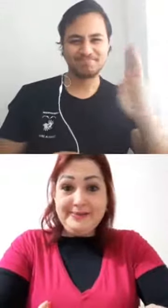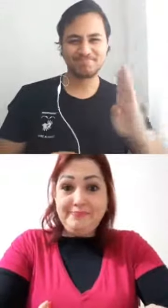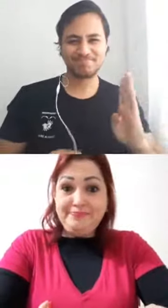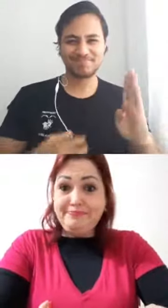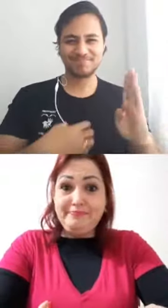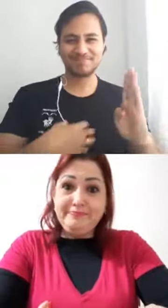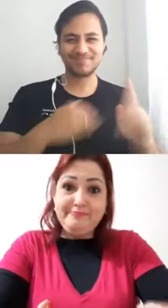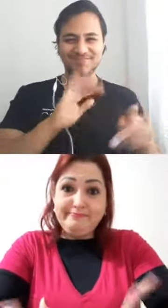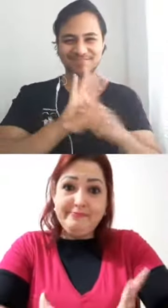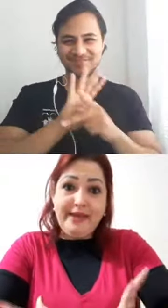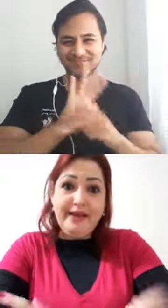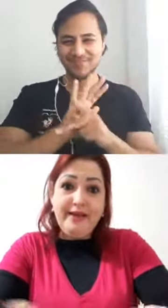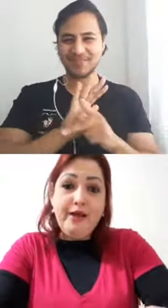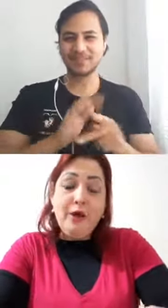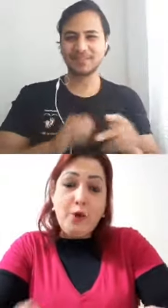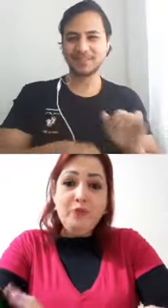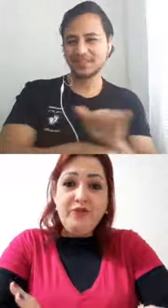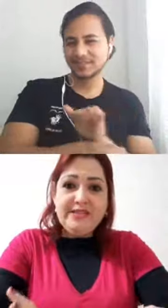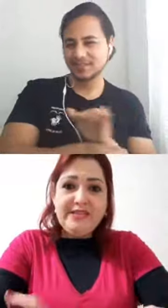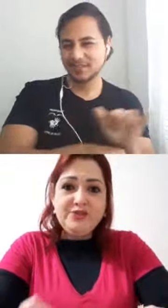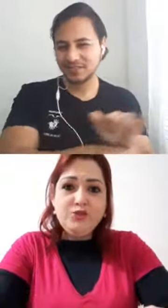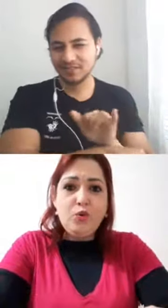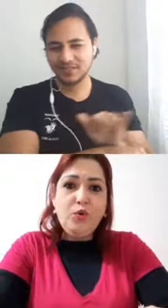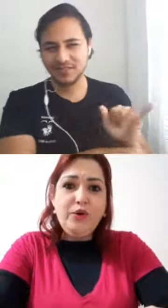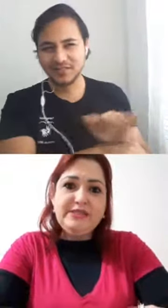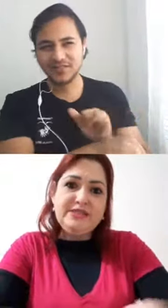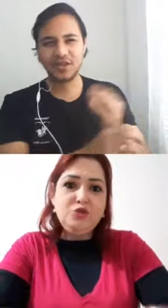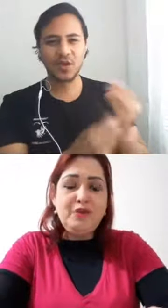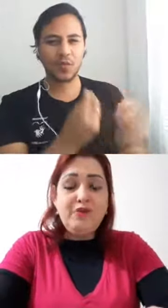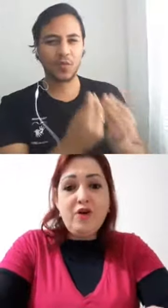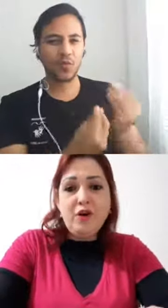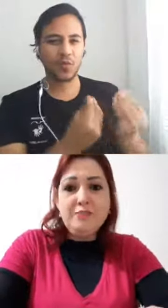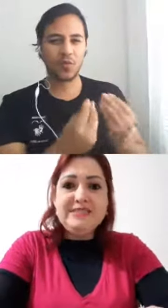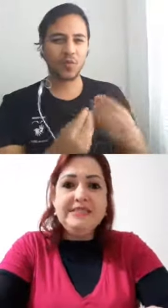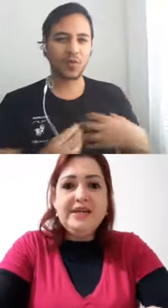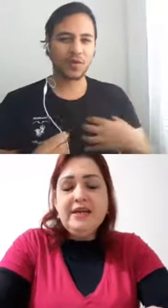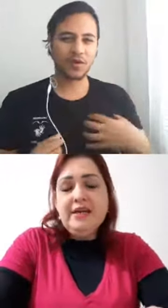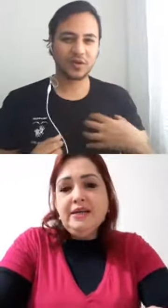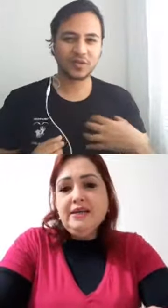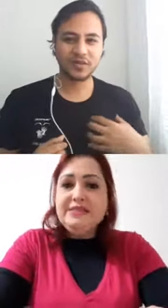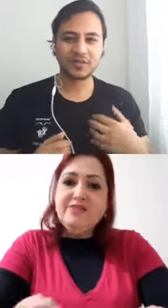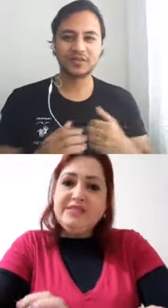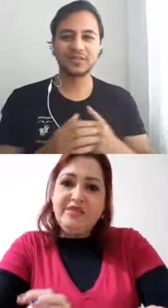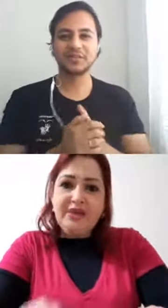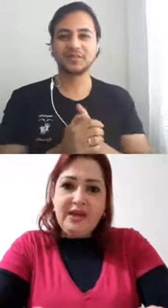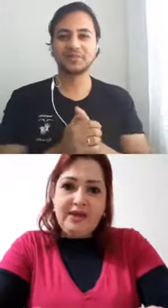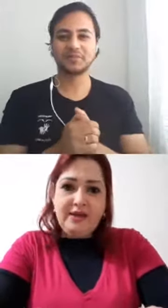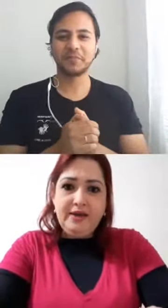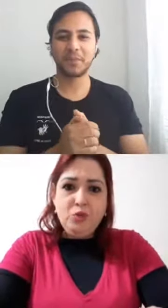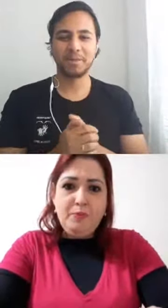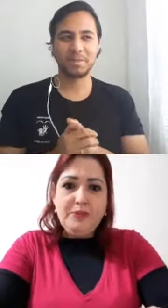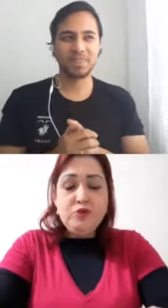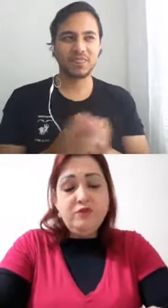aquela, né? Como fazer as coisas de uma forma assim. Se